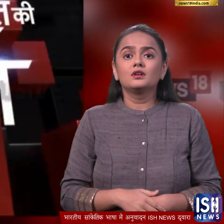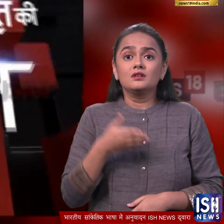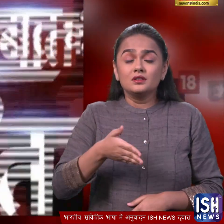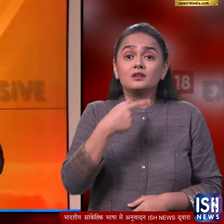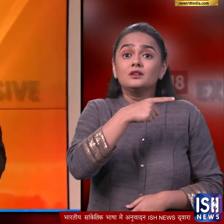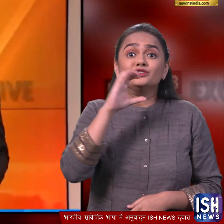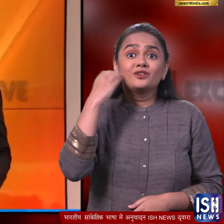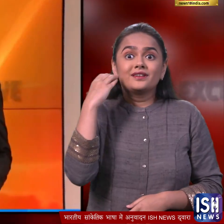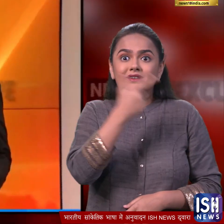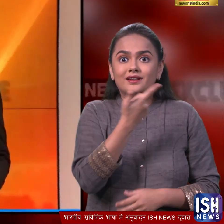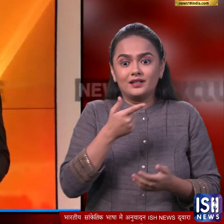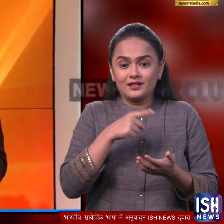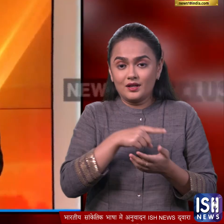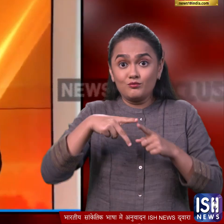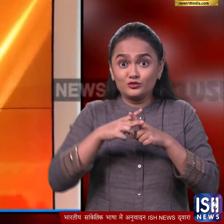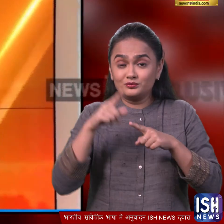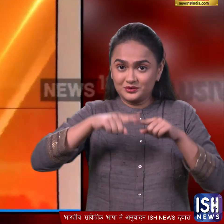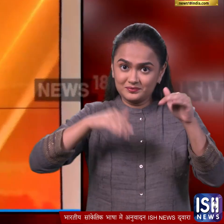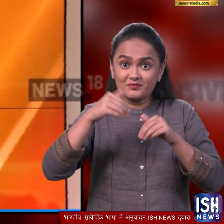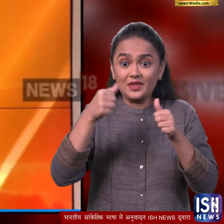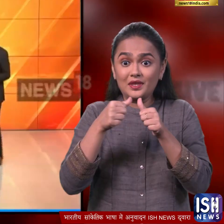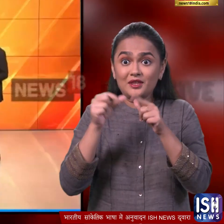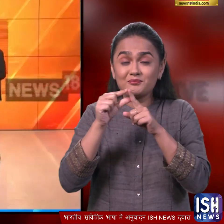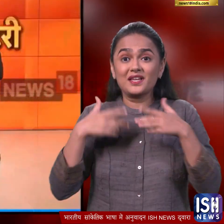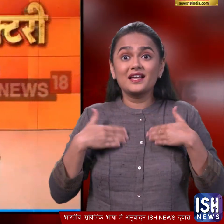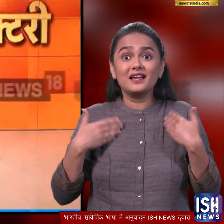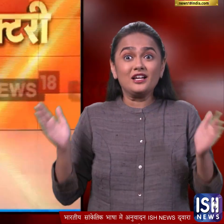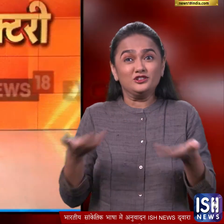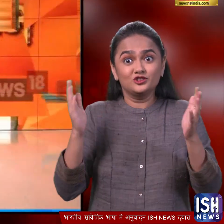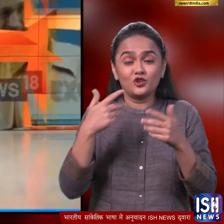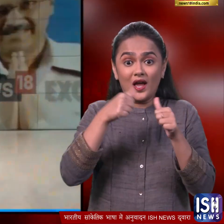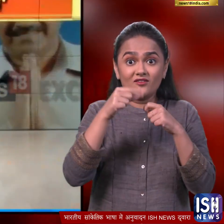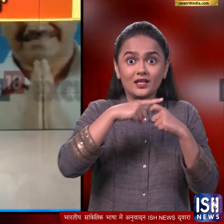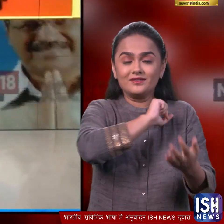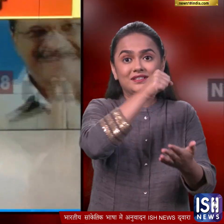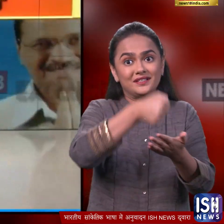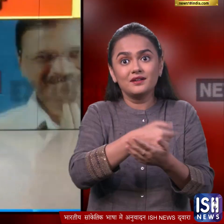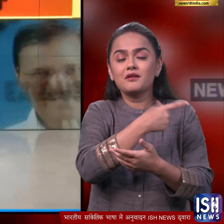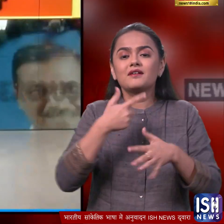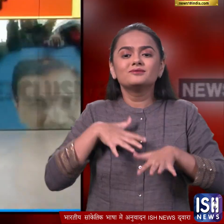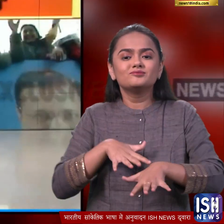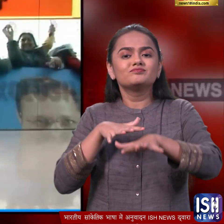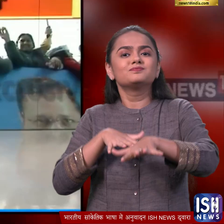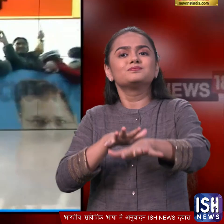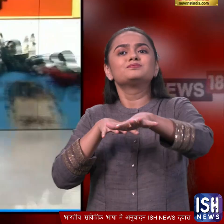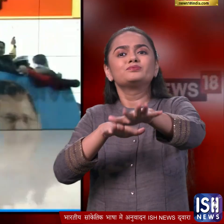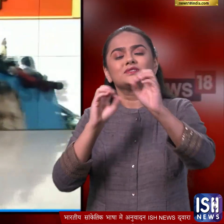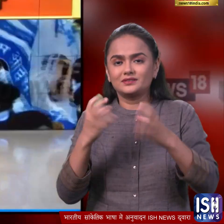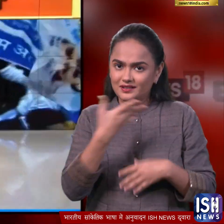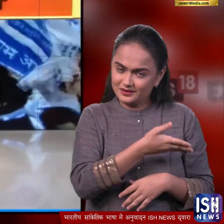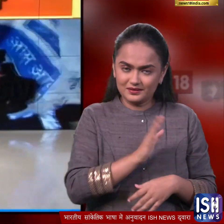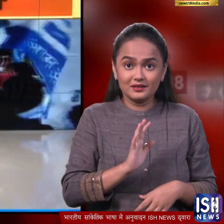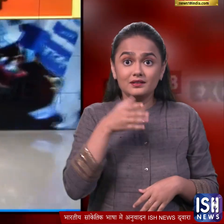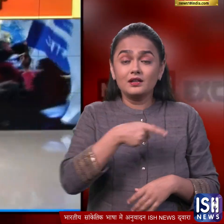लिया। चंडीगढ़ नगर निगम चुनाव में आम आदमी पार्टी की जीत का जश्न मनाने पहुंचे अरविंद केजरीवाल ने विक्ट्री मार्च निकाला। चंडीगढ़ में बड़ा